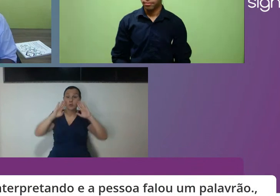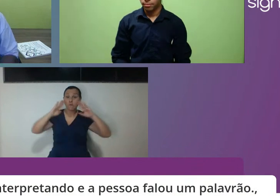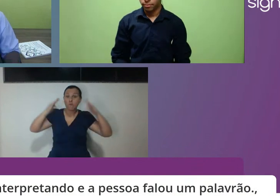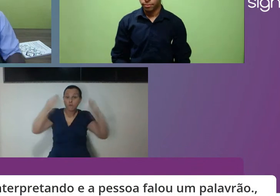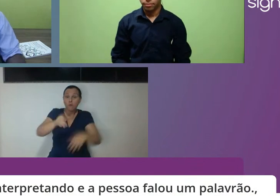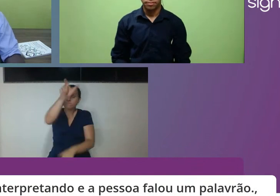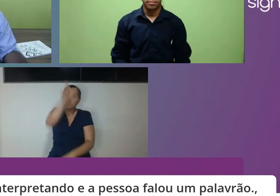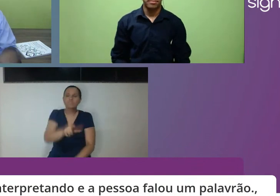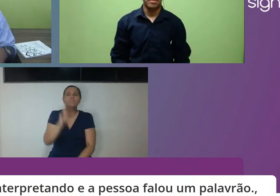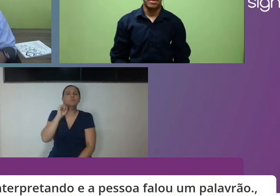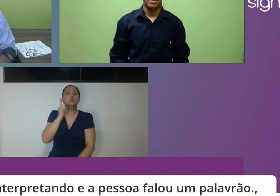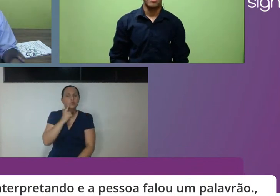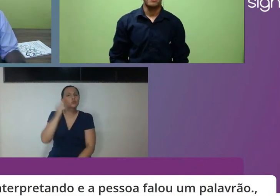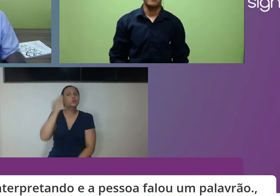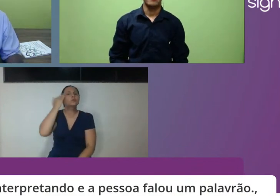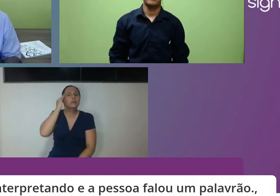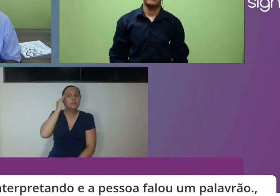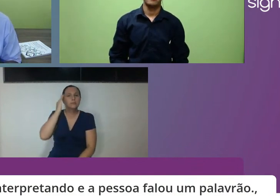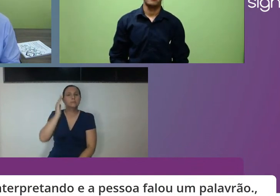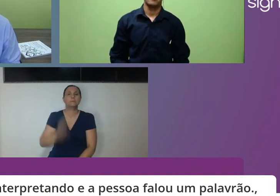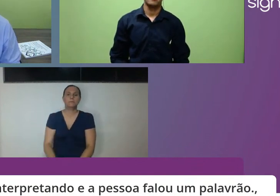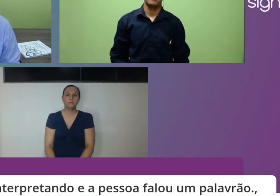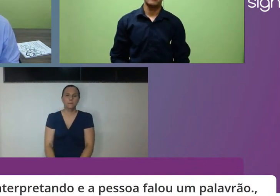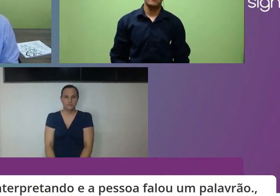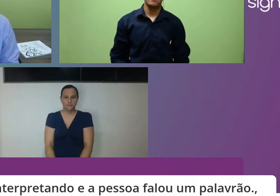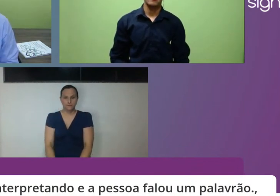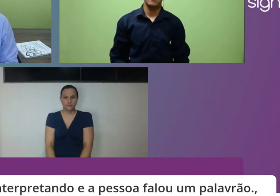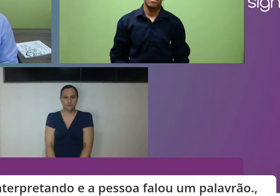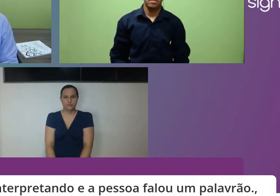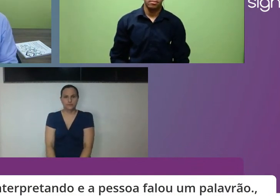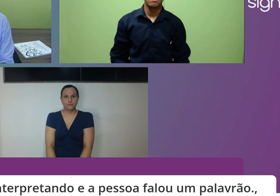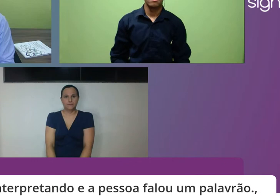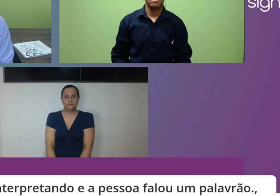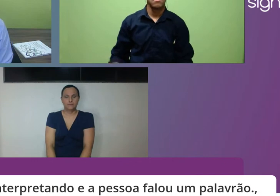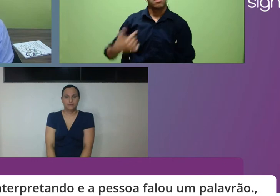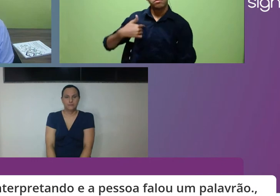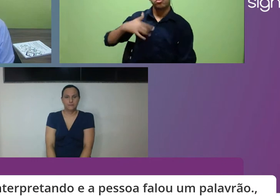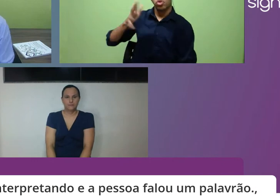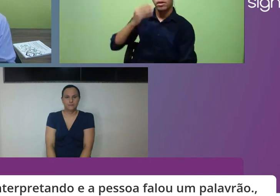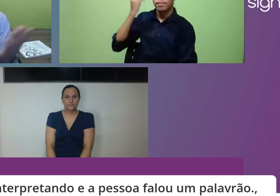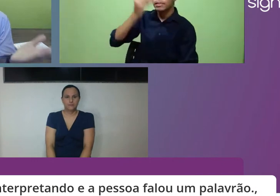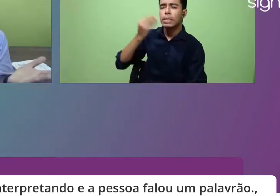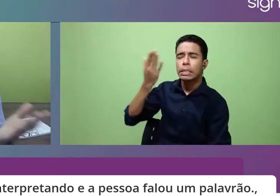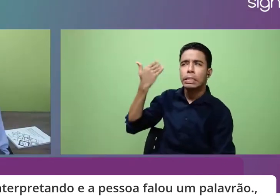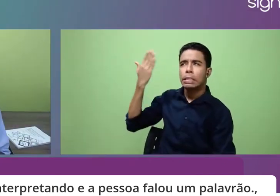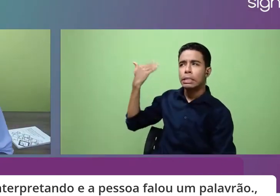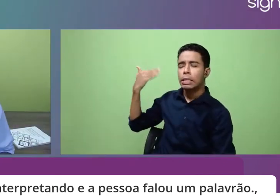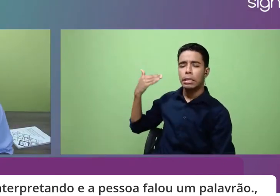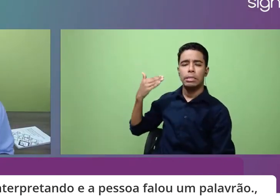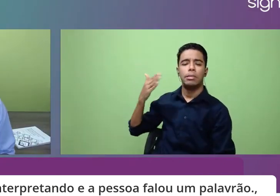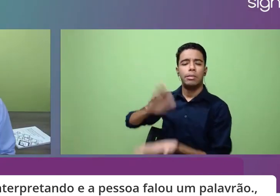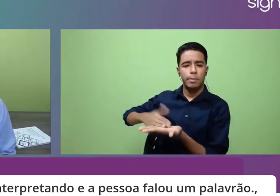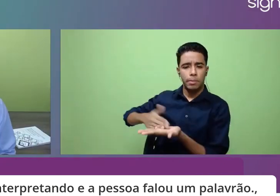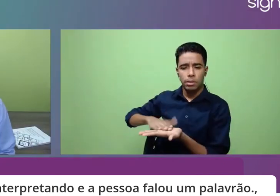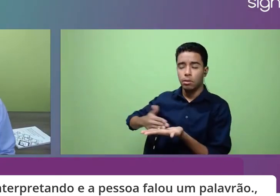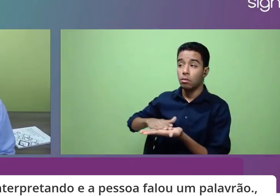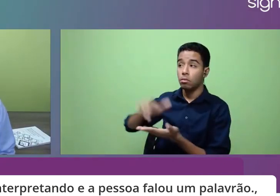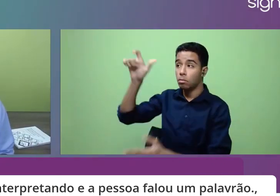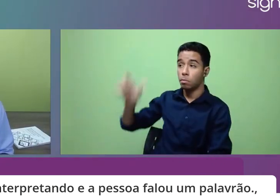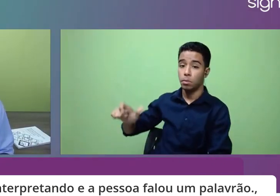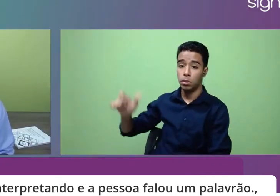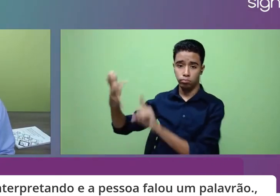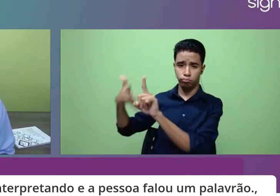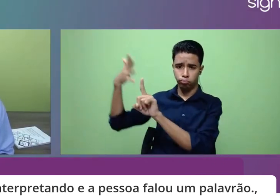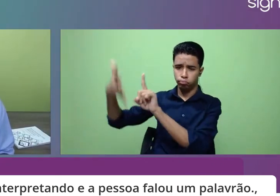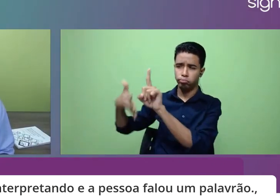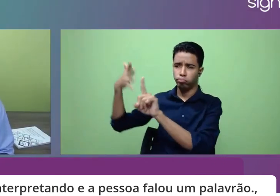Uma vez eu estava interpretando e a pessoa falou um palavrão. Fiquei sem saber o que fazer. O que fazer nessa hora? O discurso é da pessoa.